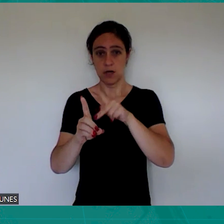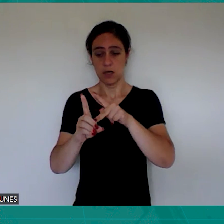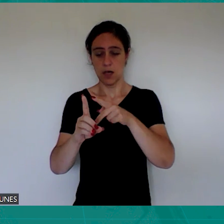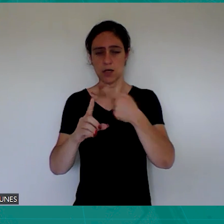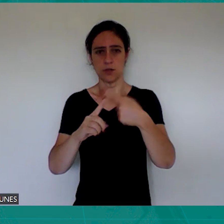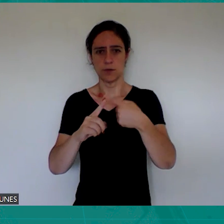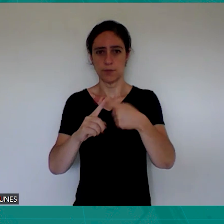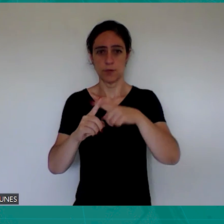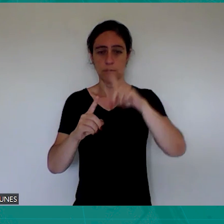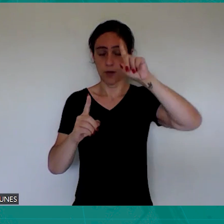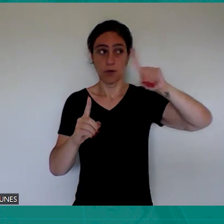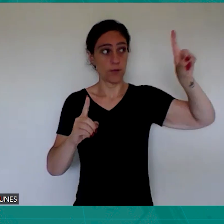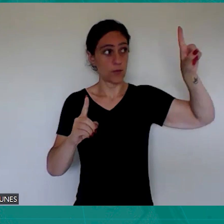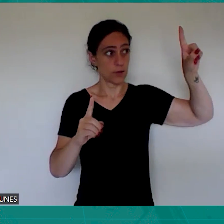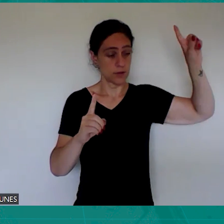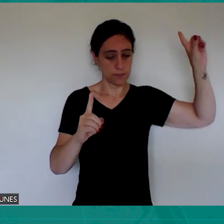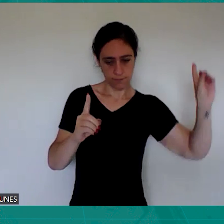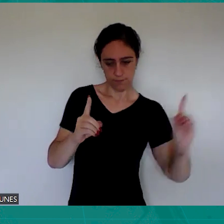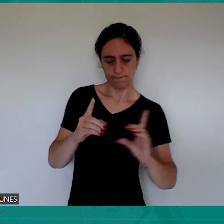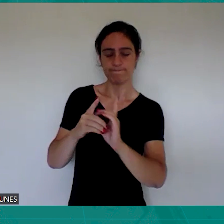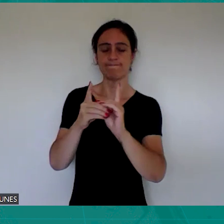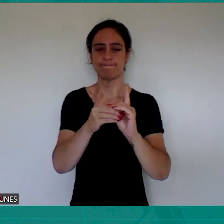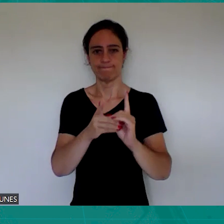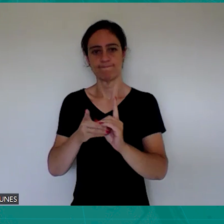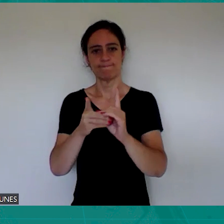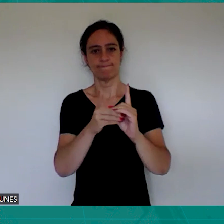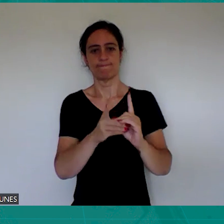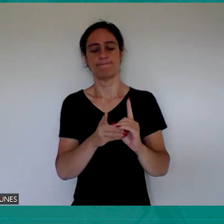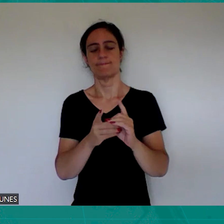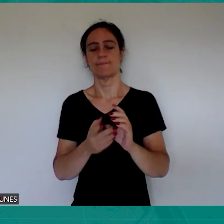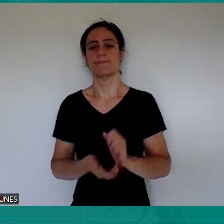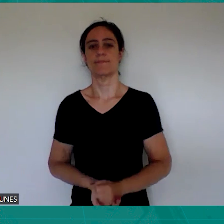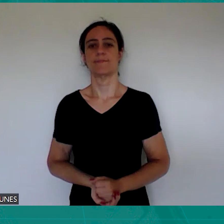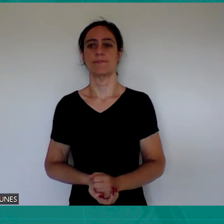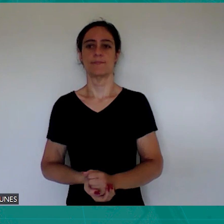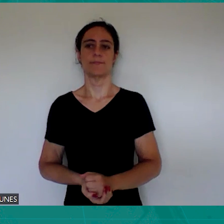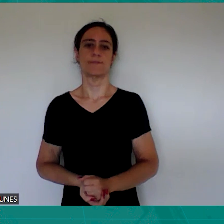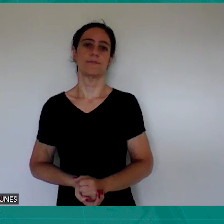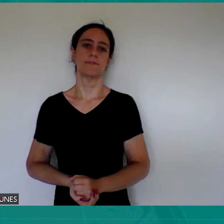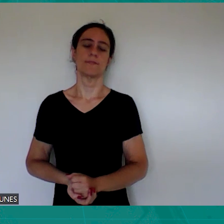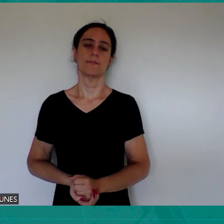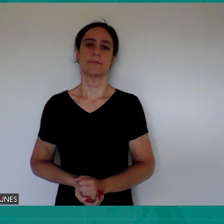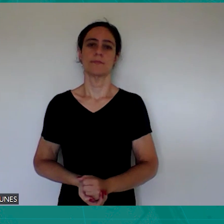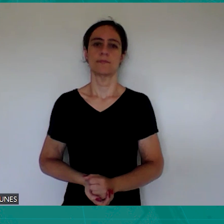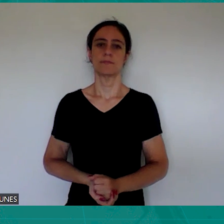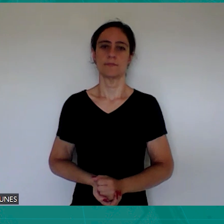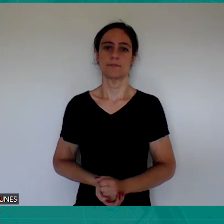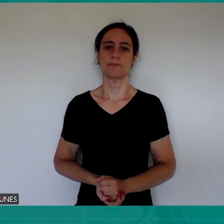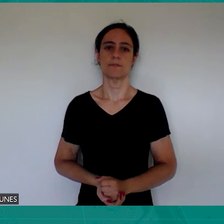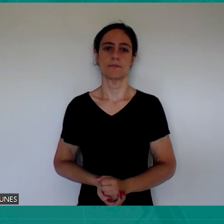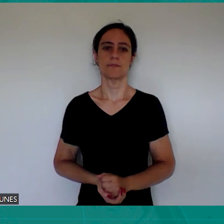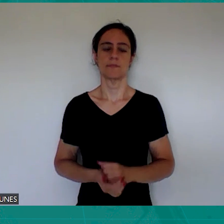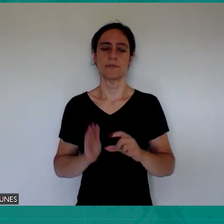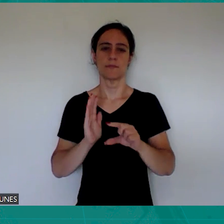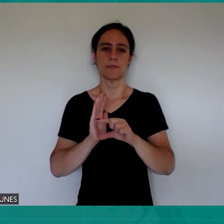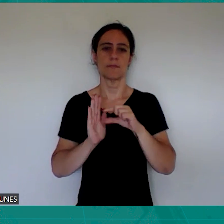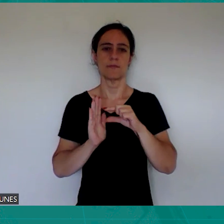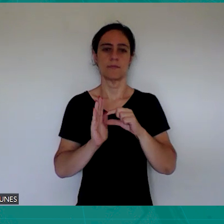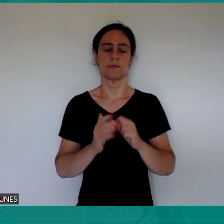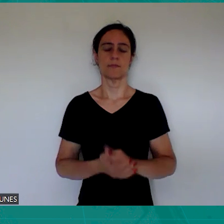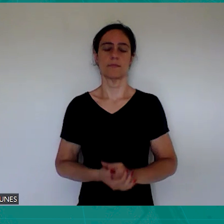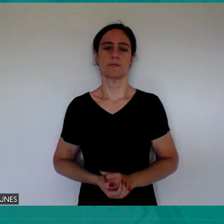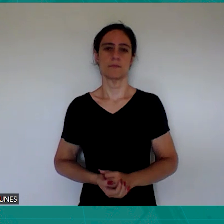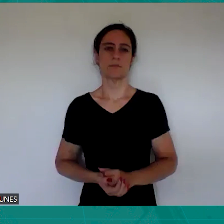e ele mesmo eu sou. Ele é a própria existência, né? Versículo, ó Senhor